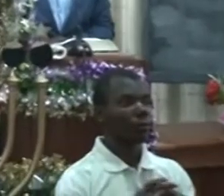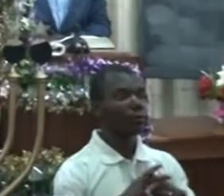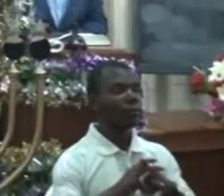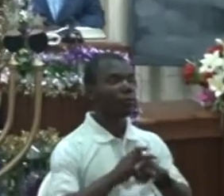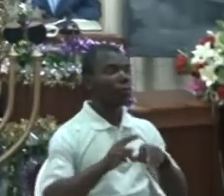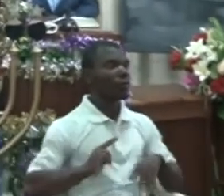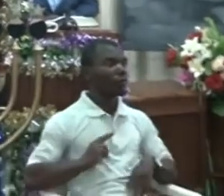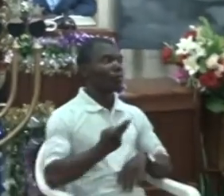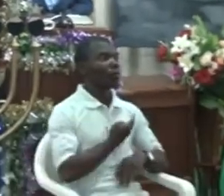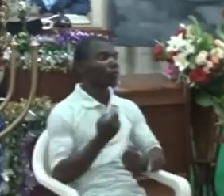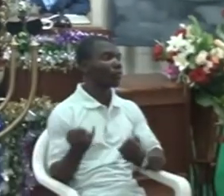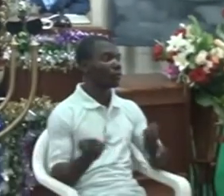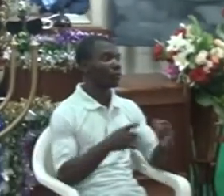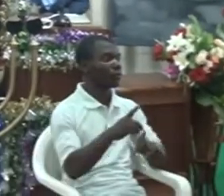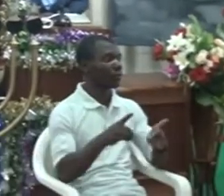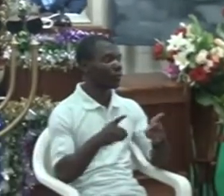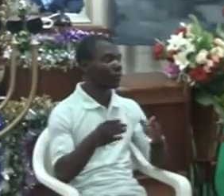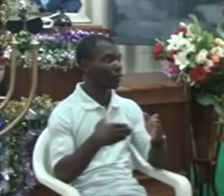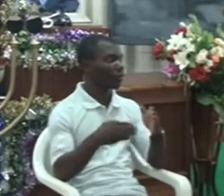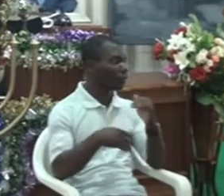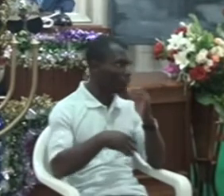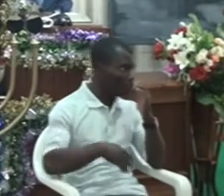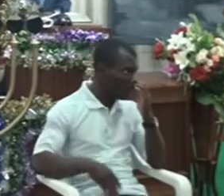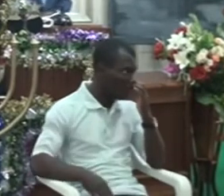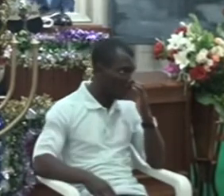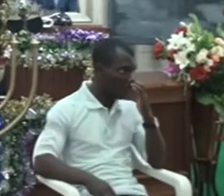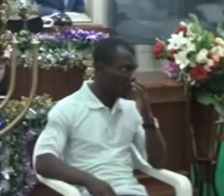Et tunaalika kiongozi wa nyimbo. Nous invitons le directeur des cantiques.